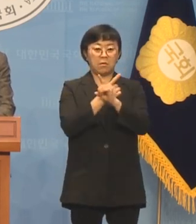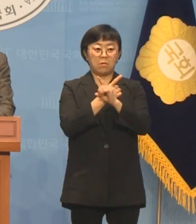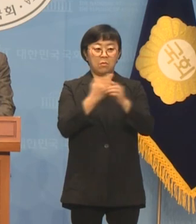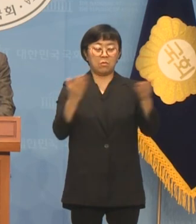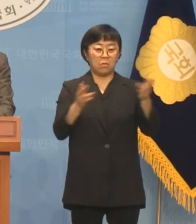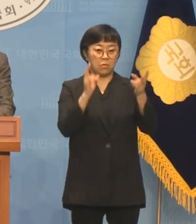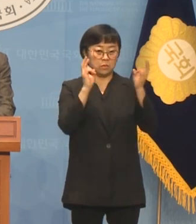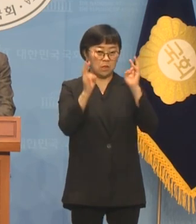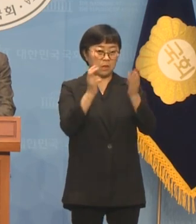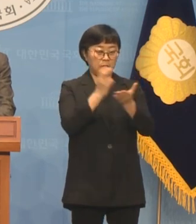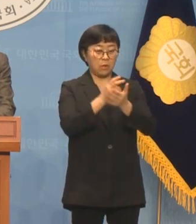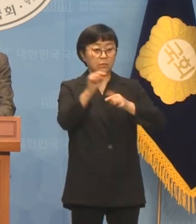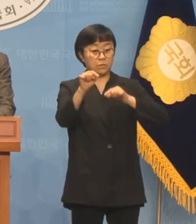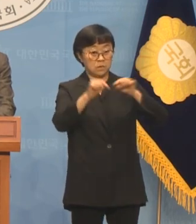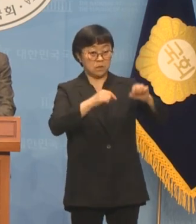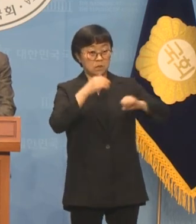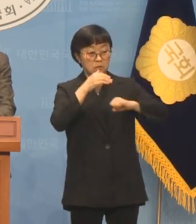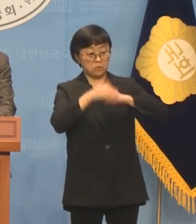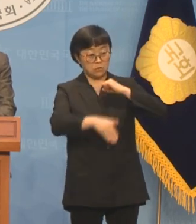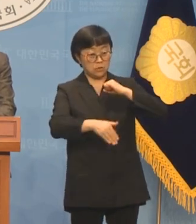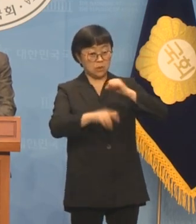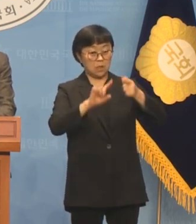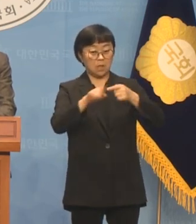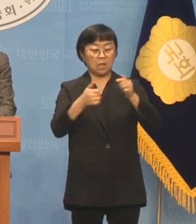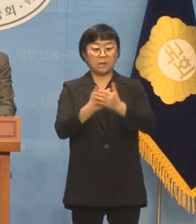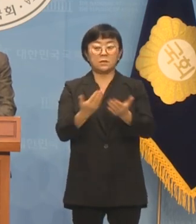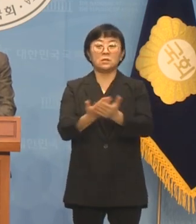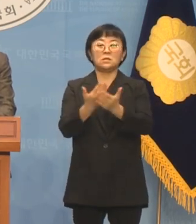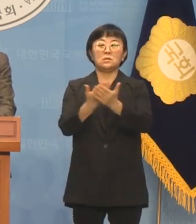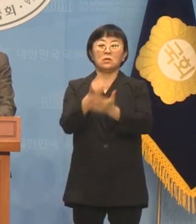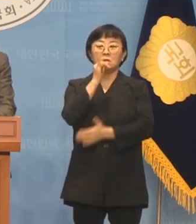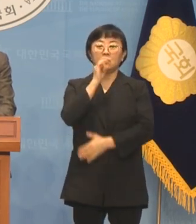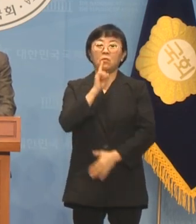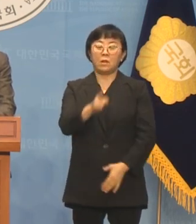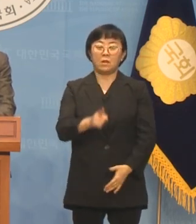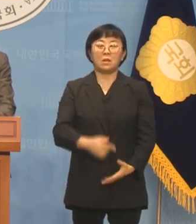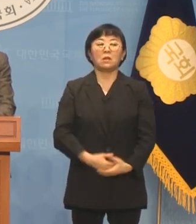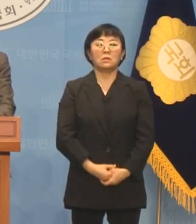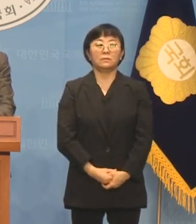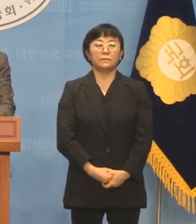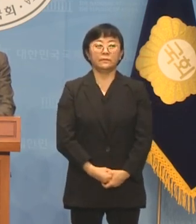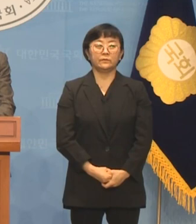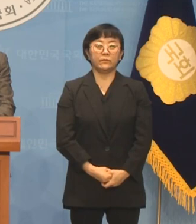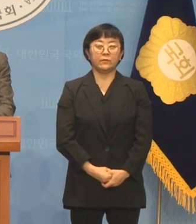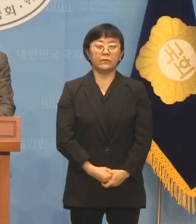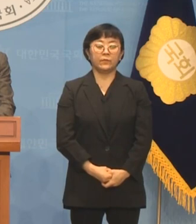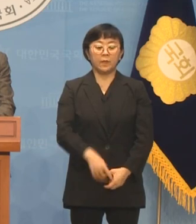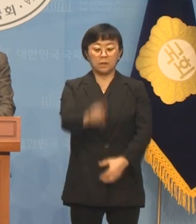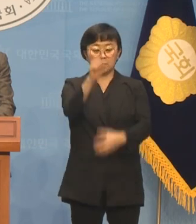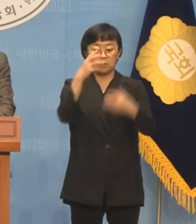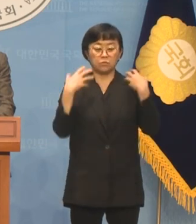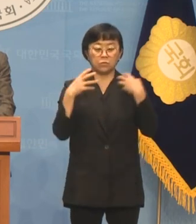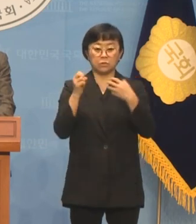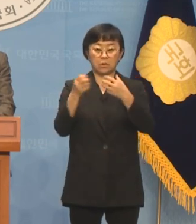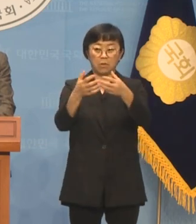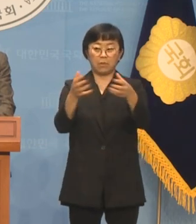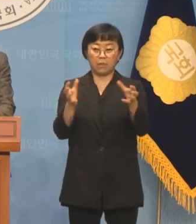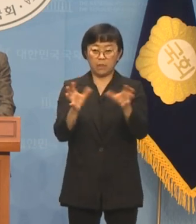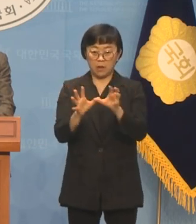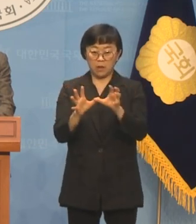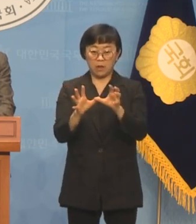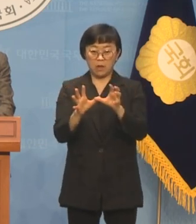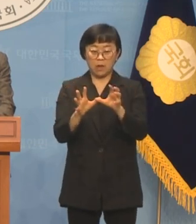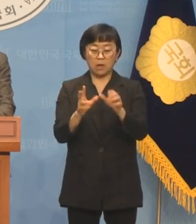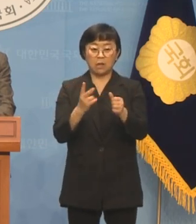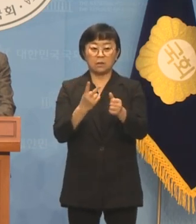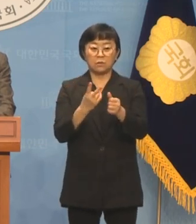노사 법치주의의 현격한 진전을 이뤘다고 말했습니다. 정부 여당은